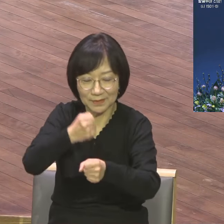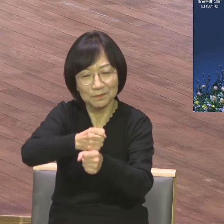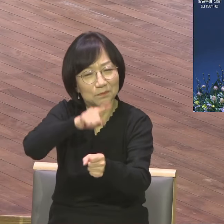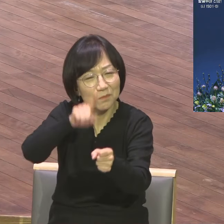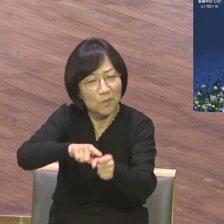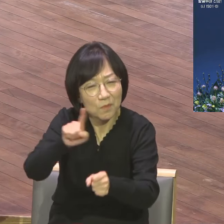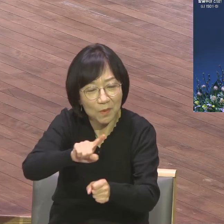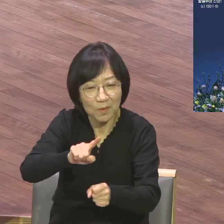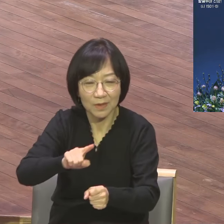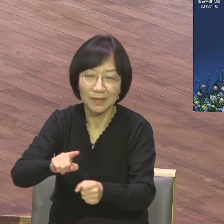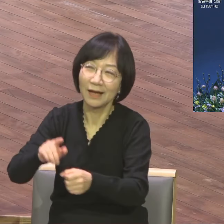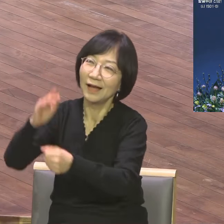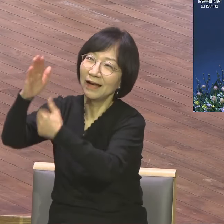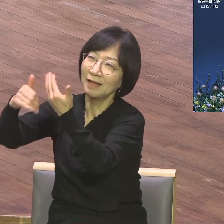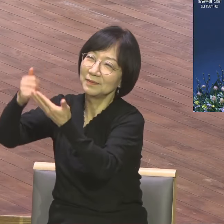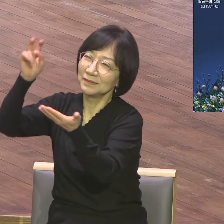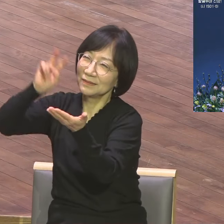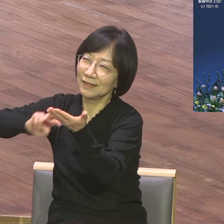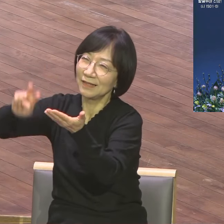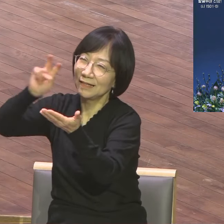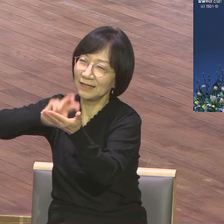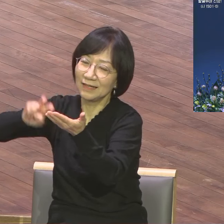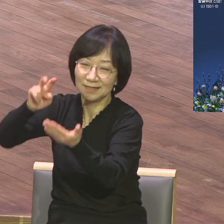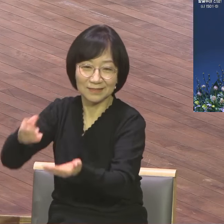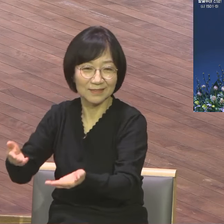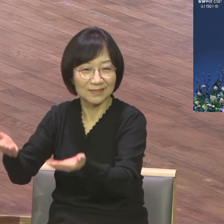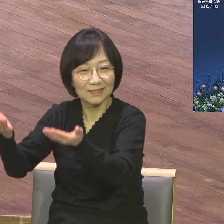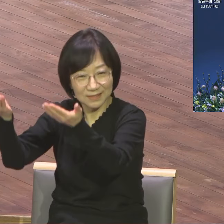하려고 나를 찬양하게 하려고 만들었다.